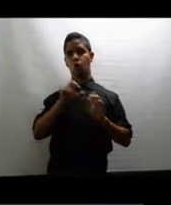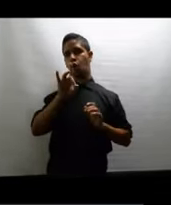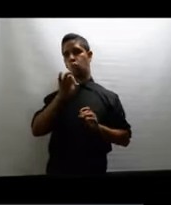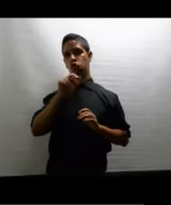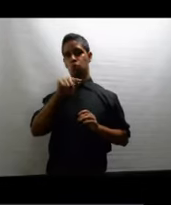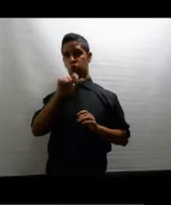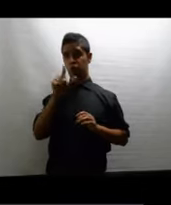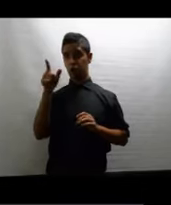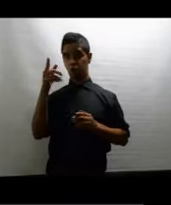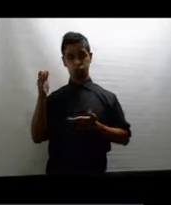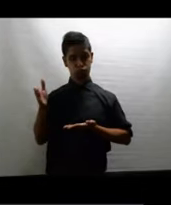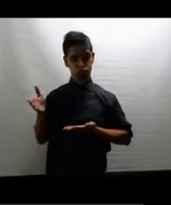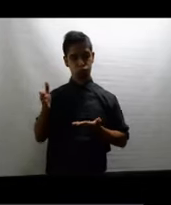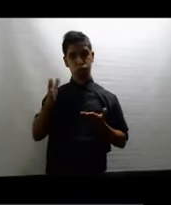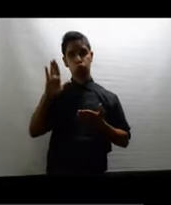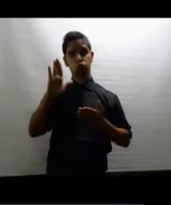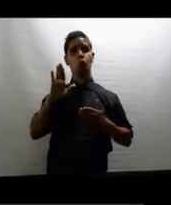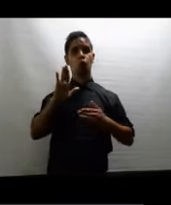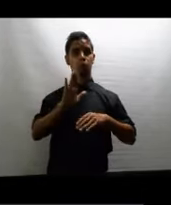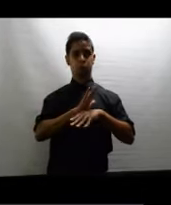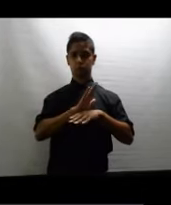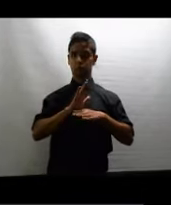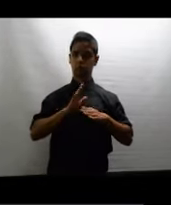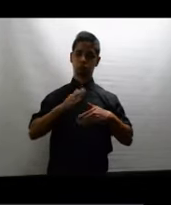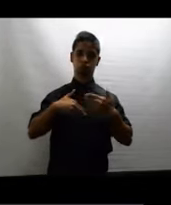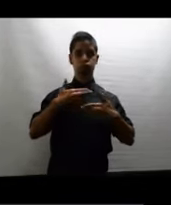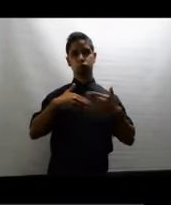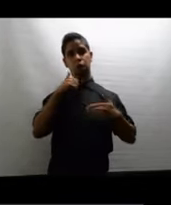dieron para su carrera y ahí ella se lanzó.